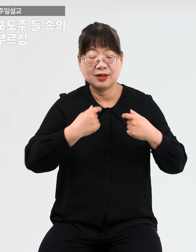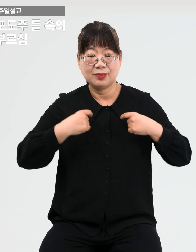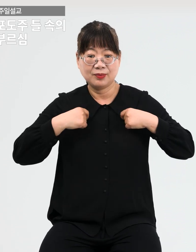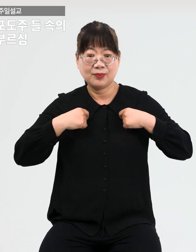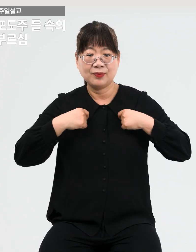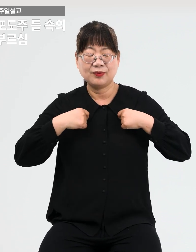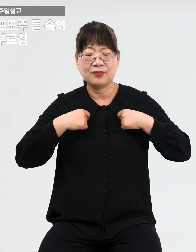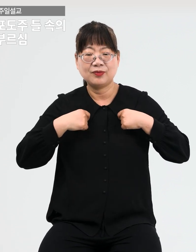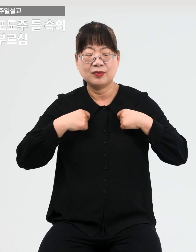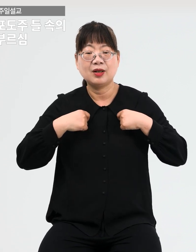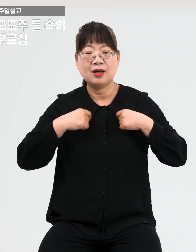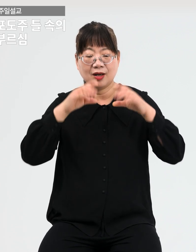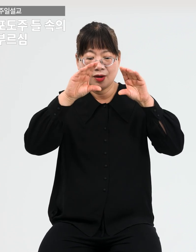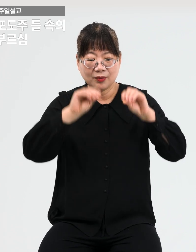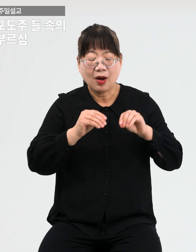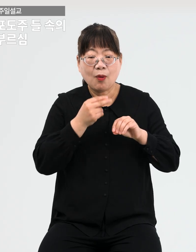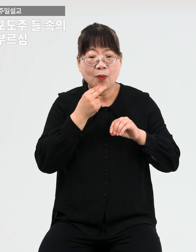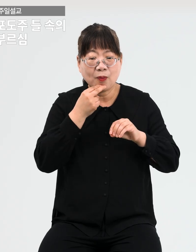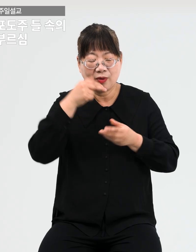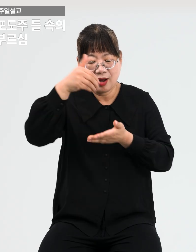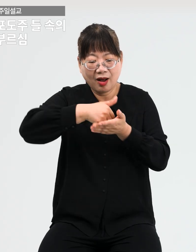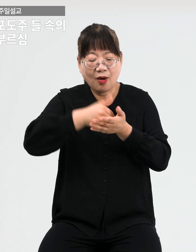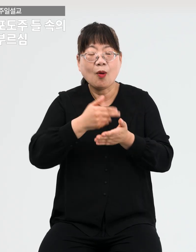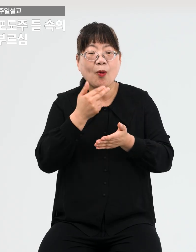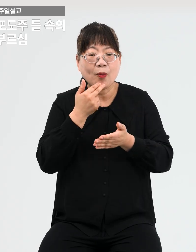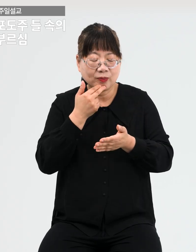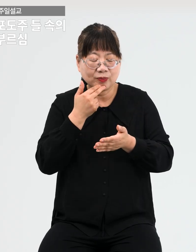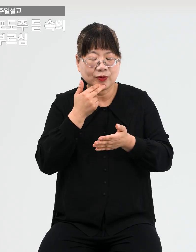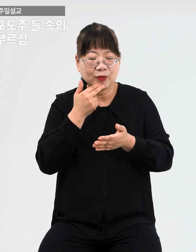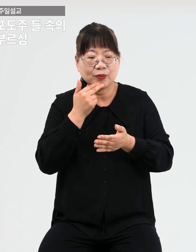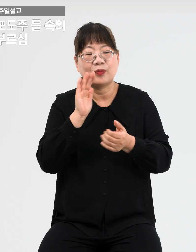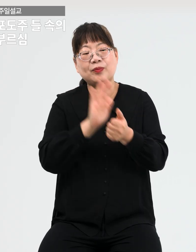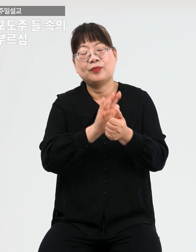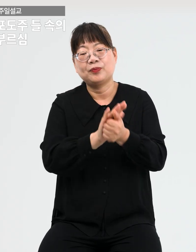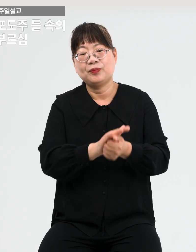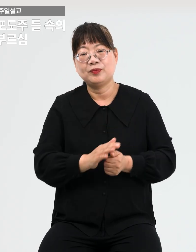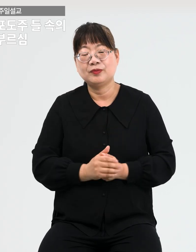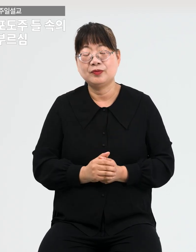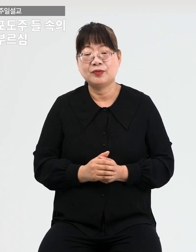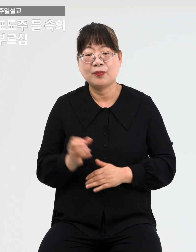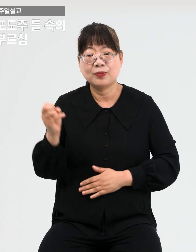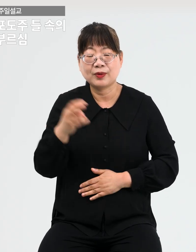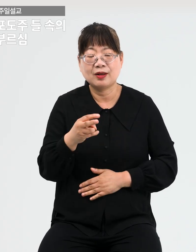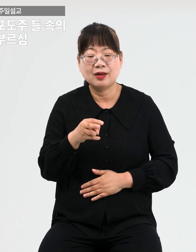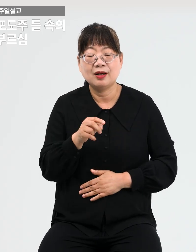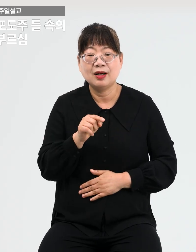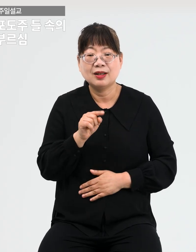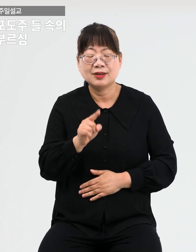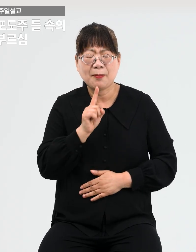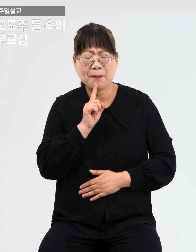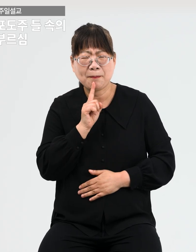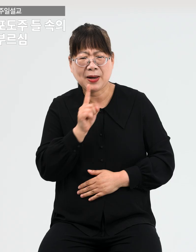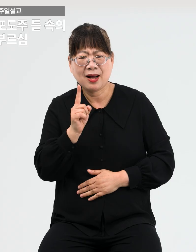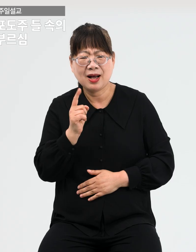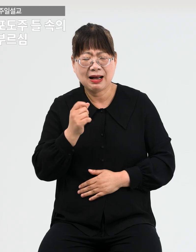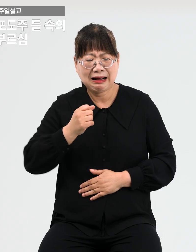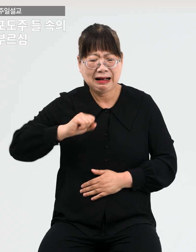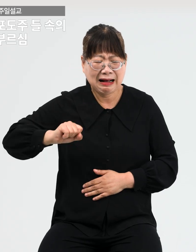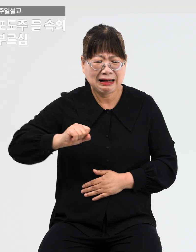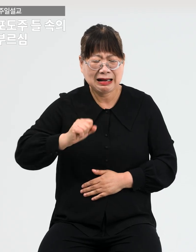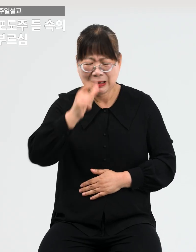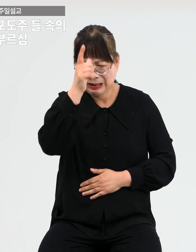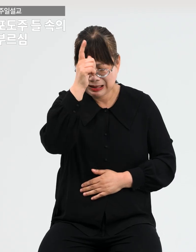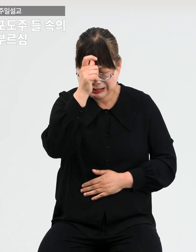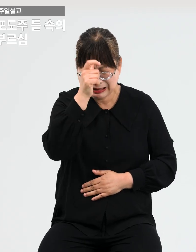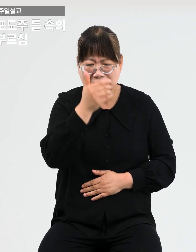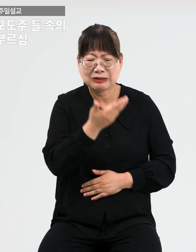의복이 부르지 않고 헤어지지 않도록 했다. 그리고 그 말 안 듣던 질긴